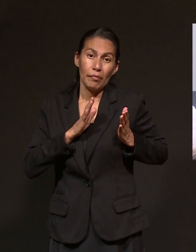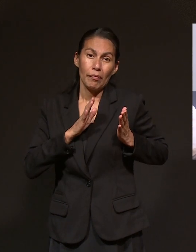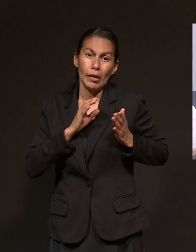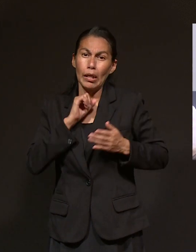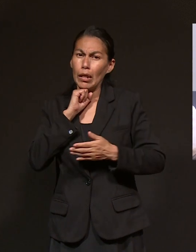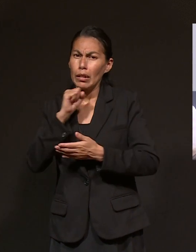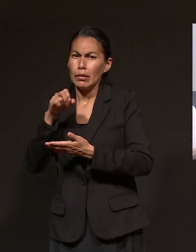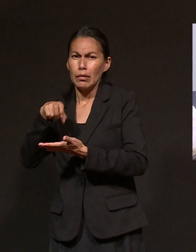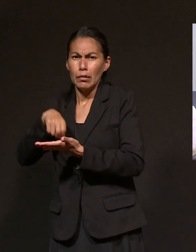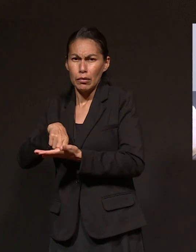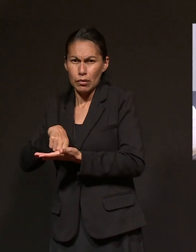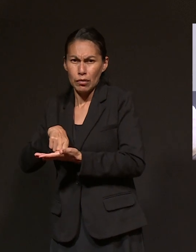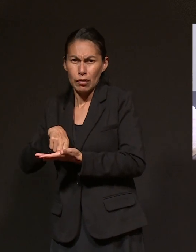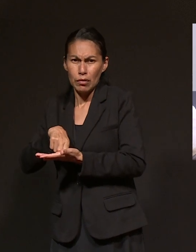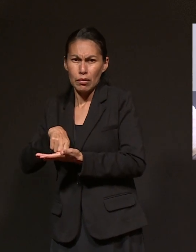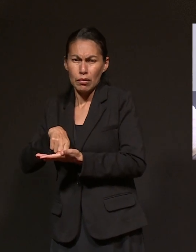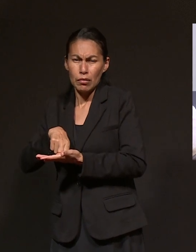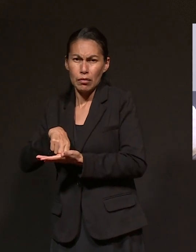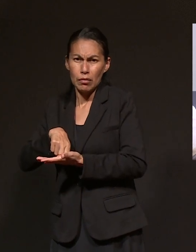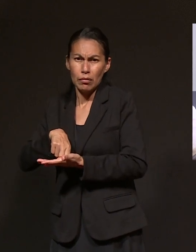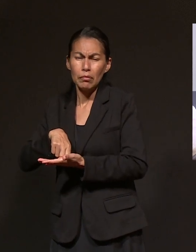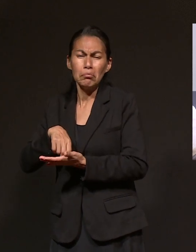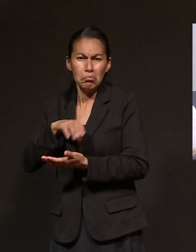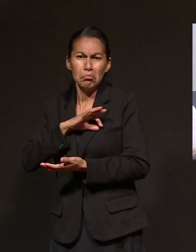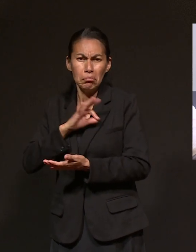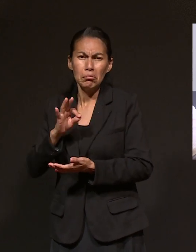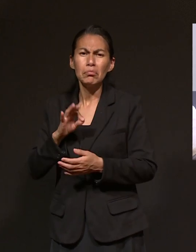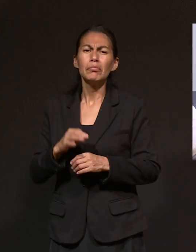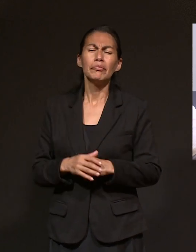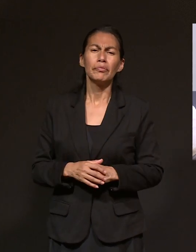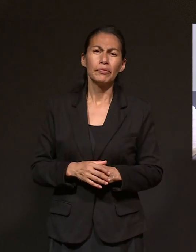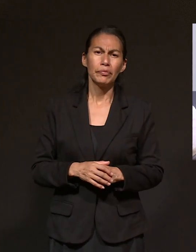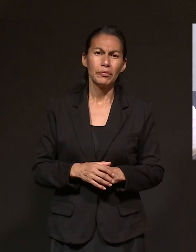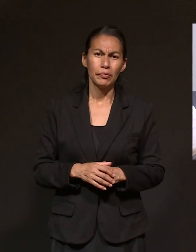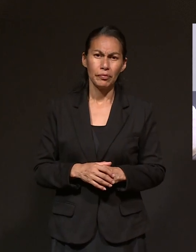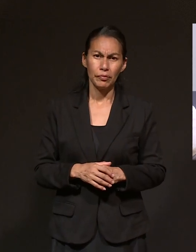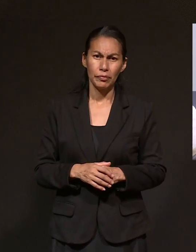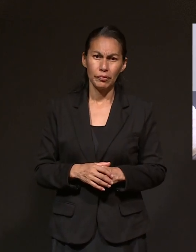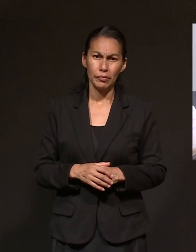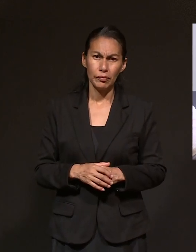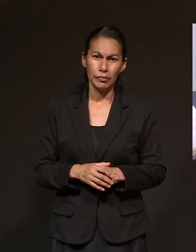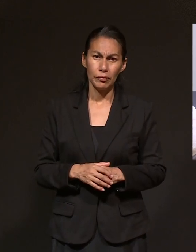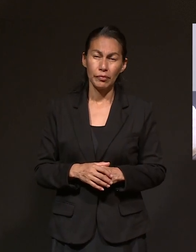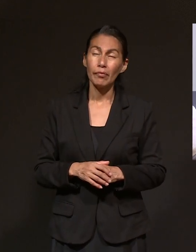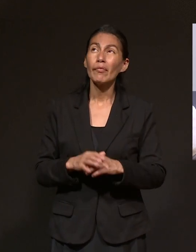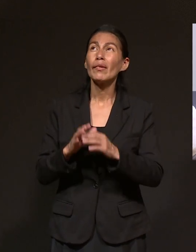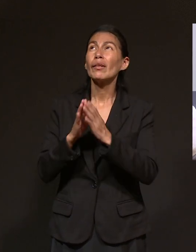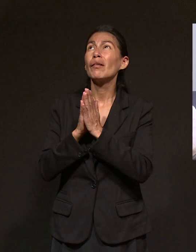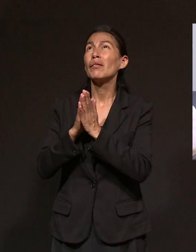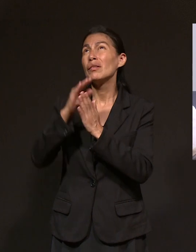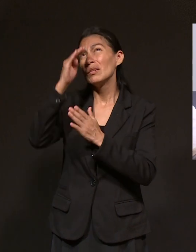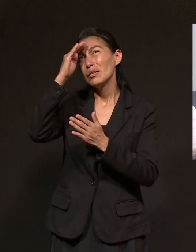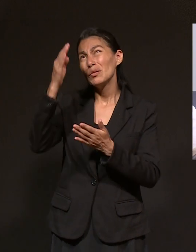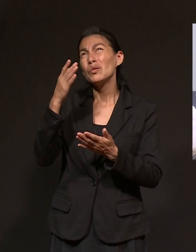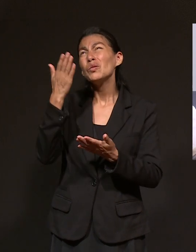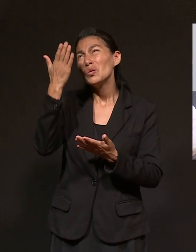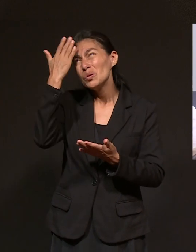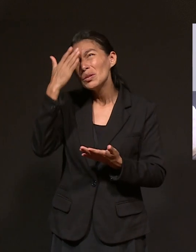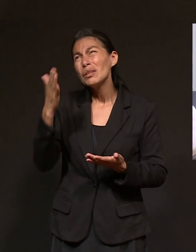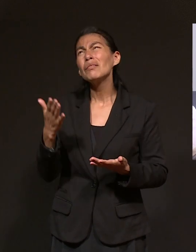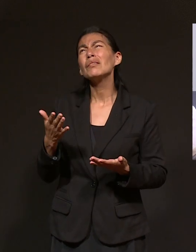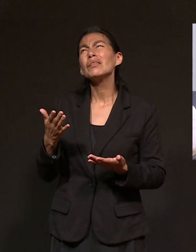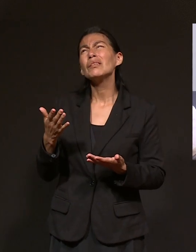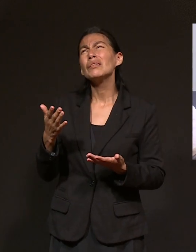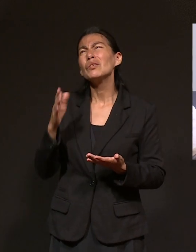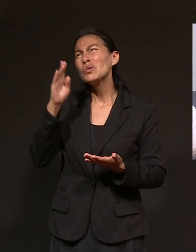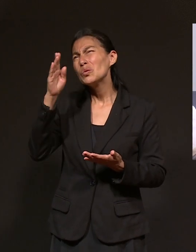corazón, simplemente arrodillarme y decir, Señor, no puedo. Tú sabes